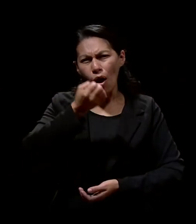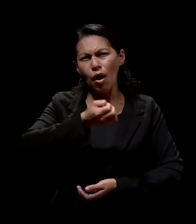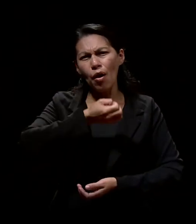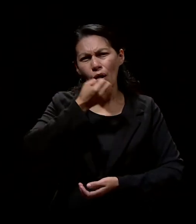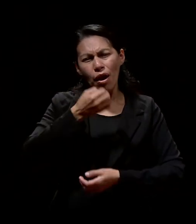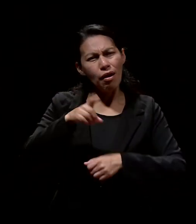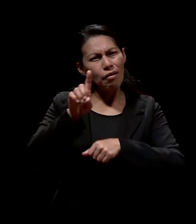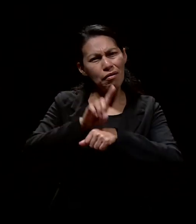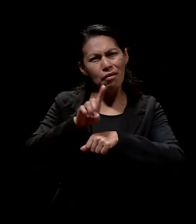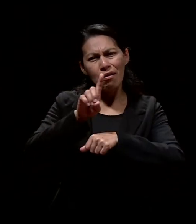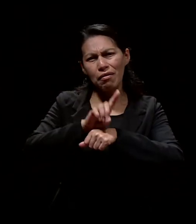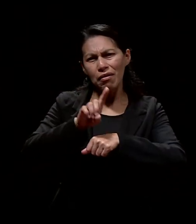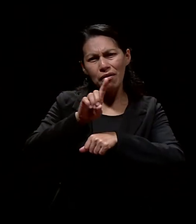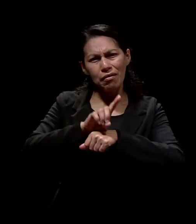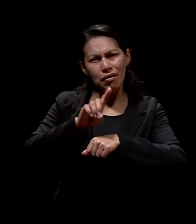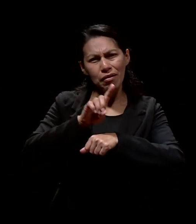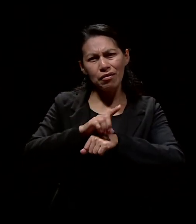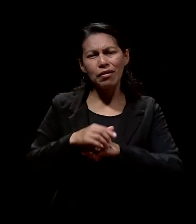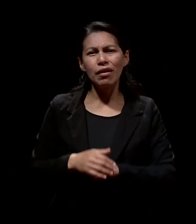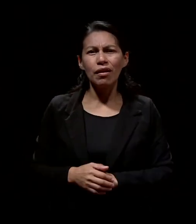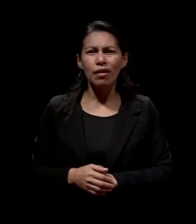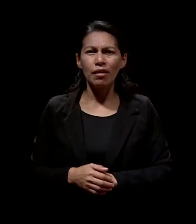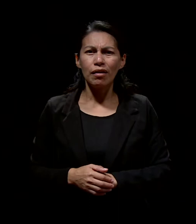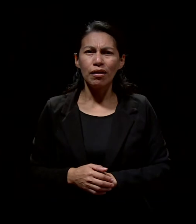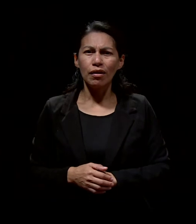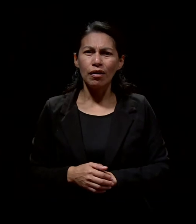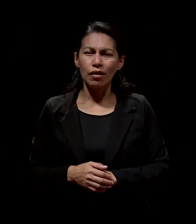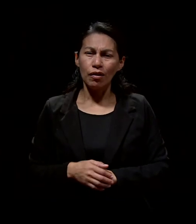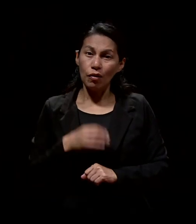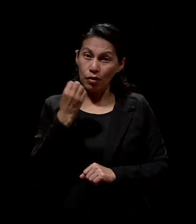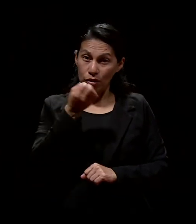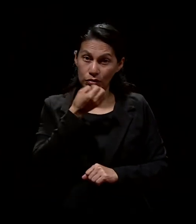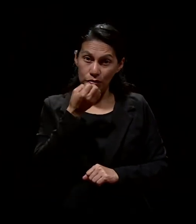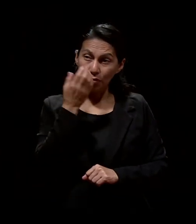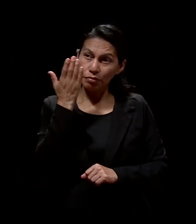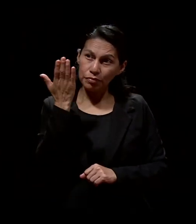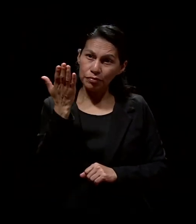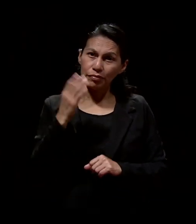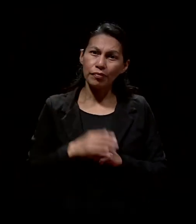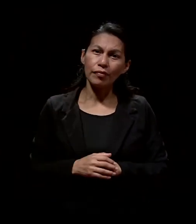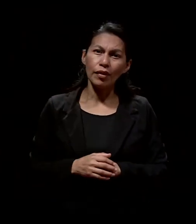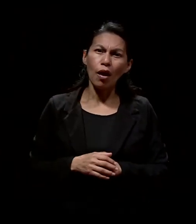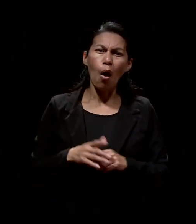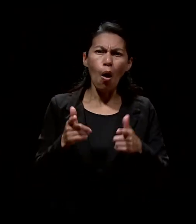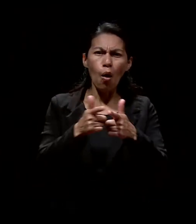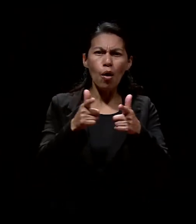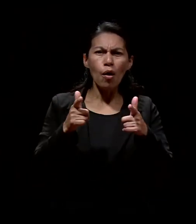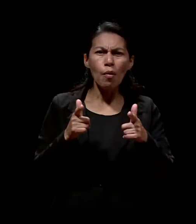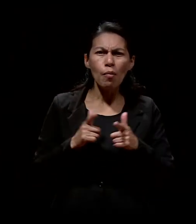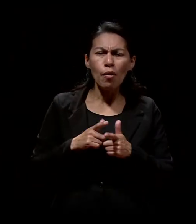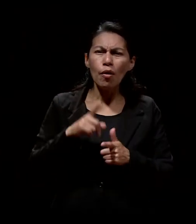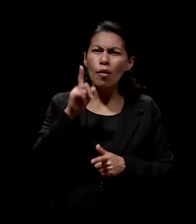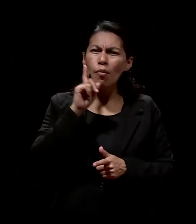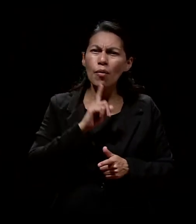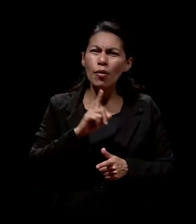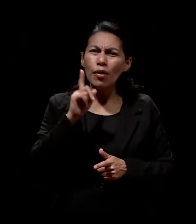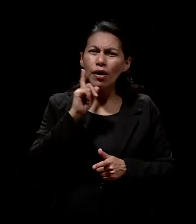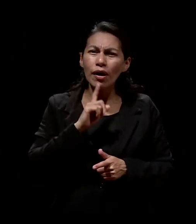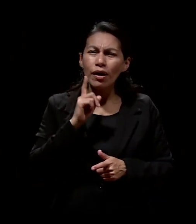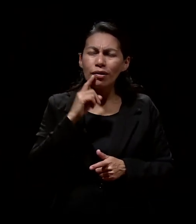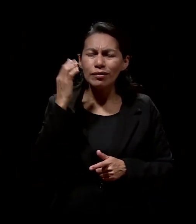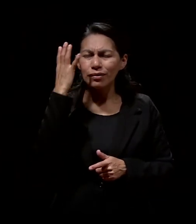ellos. Día tras día estaremos poniendo en oración sus pedidos. Hay un grupo